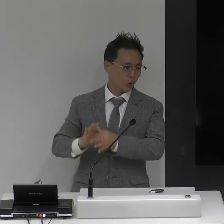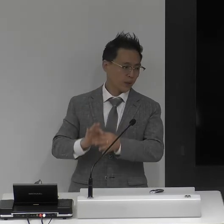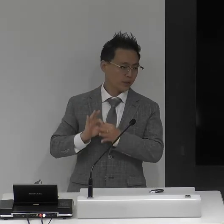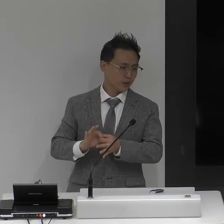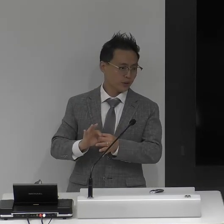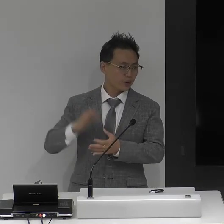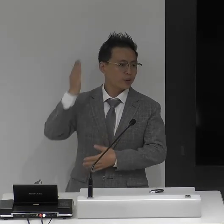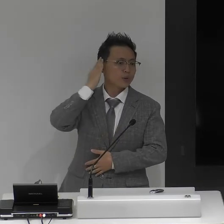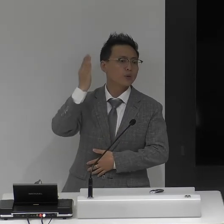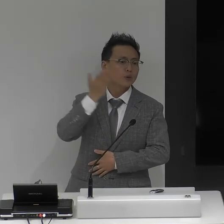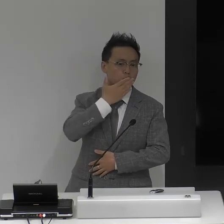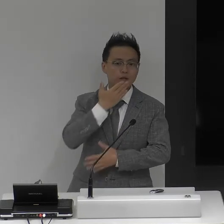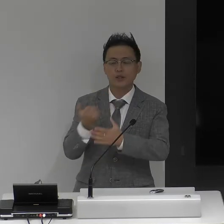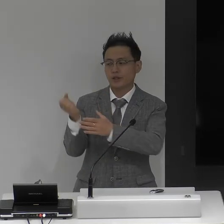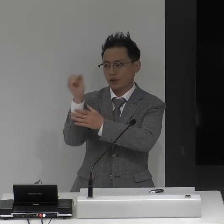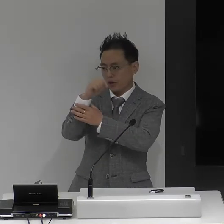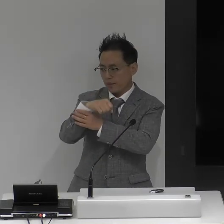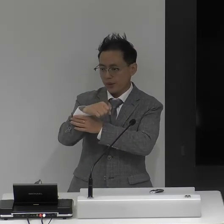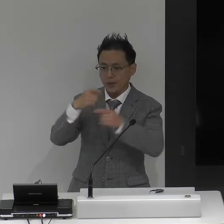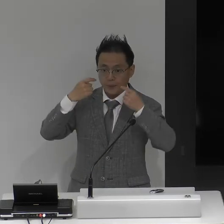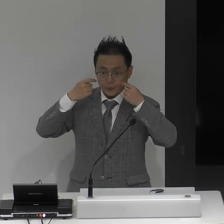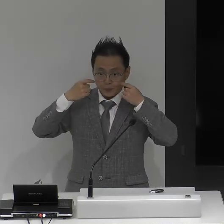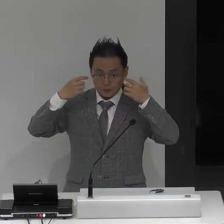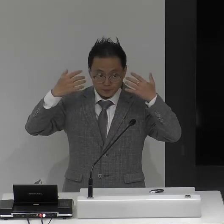통해서 농민 열매